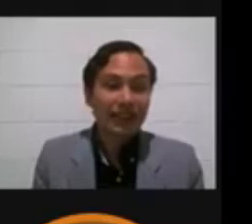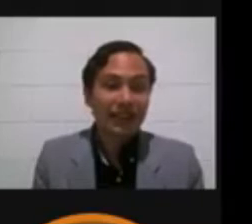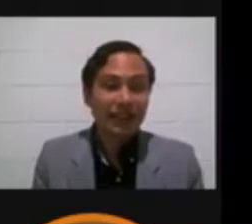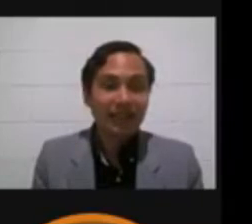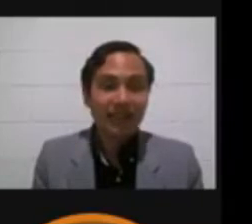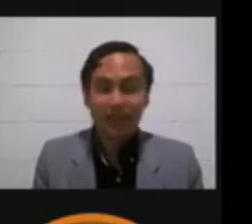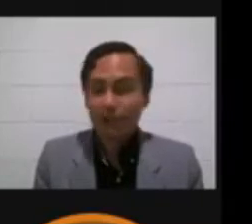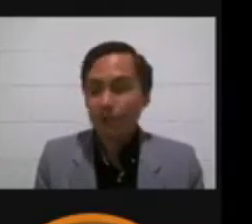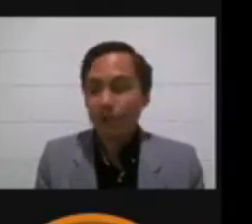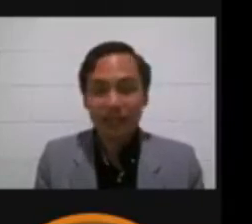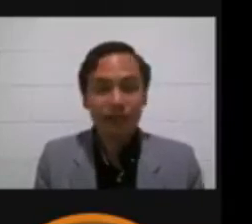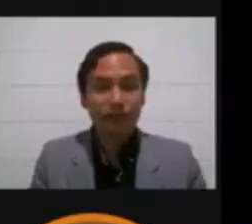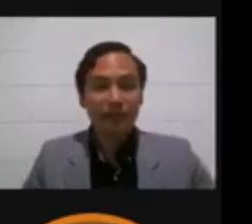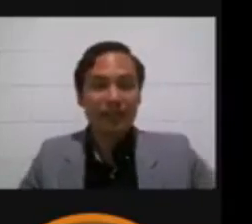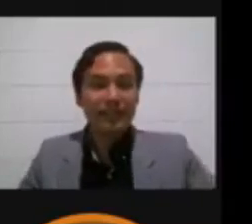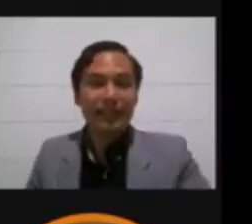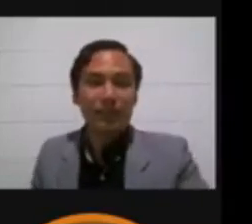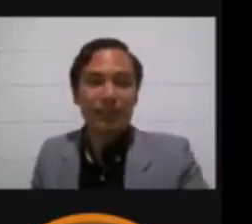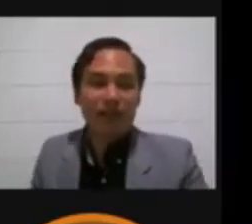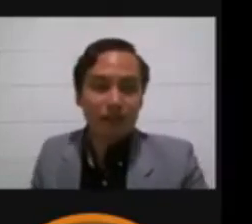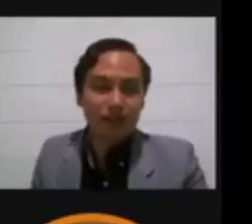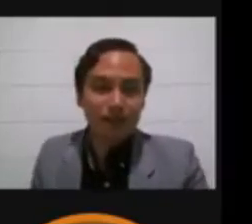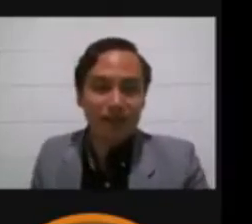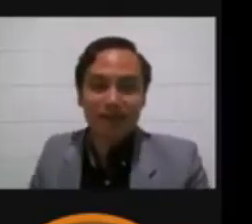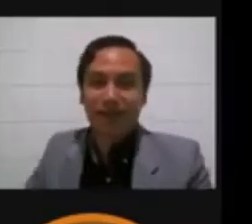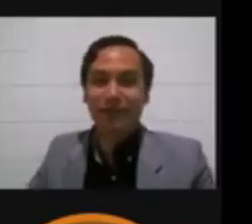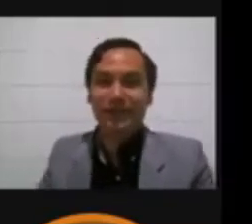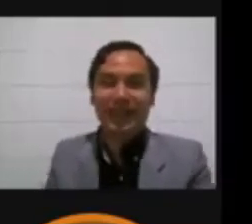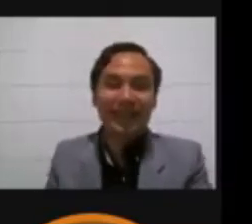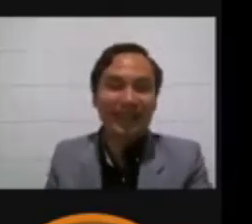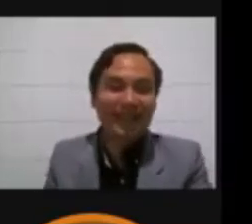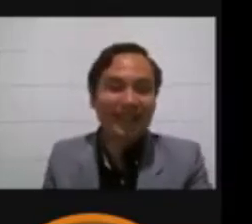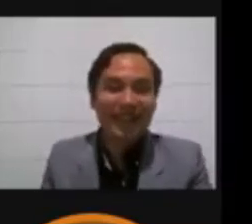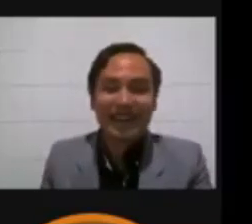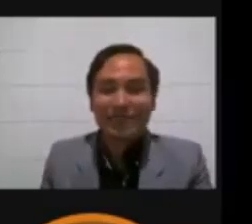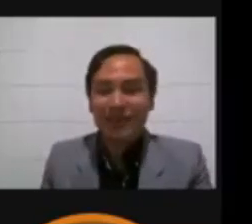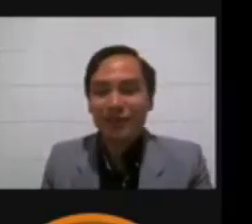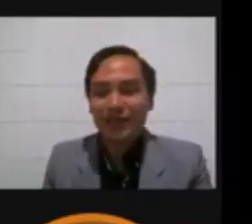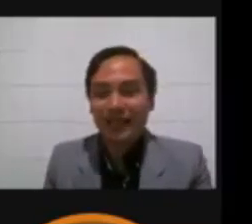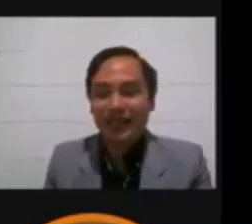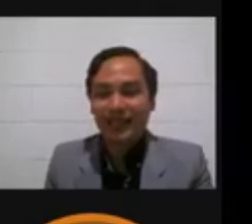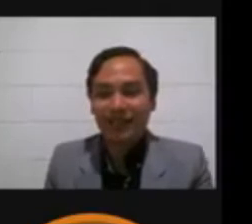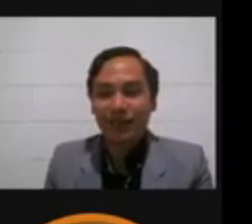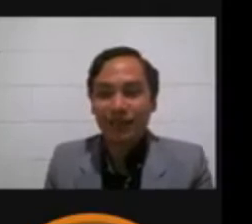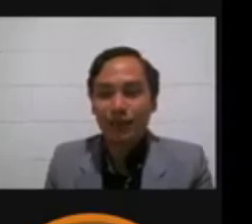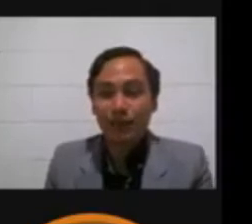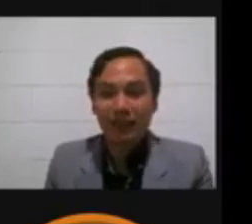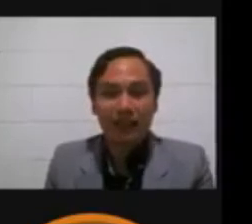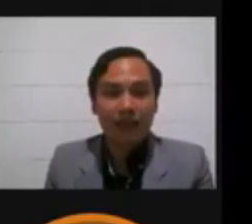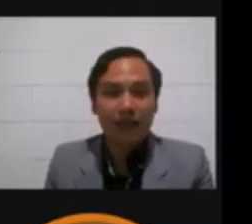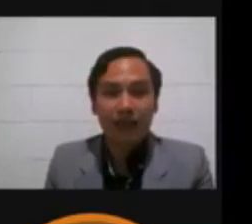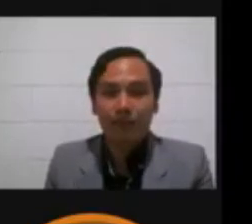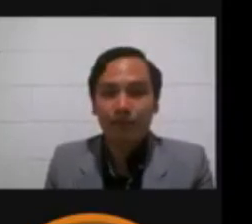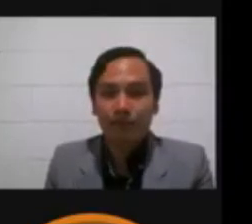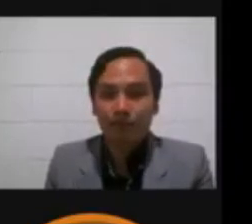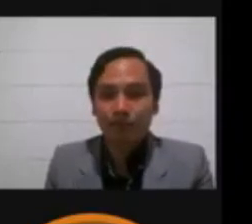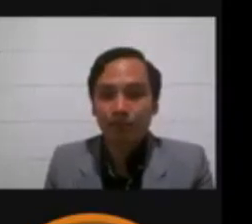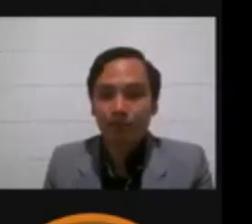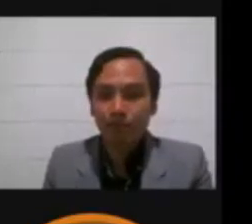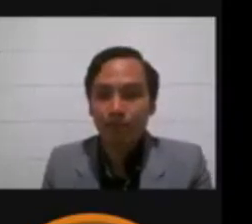Tenemos 30 derechos humanos, son 30. Vamos a ver cuántos más vamos, vamos escribiendo, van compartiendo